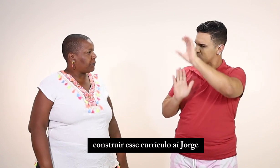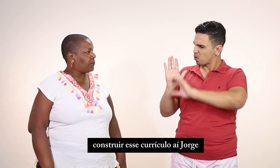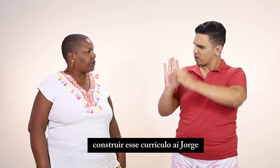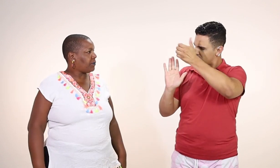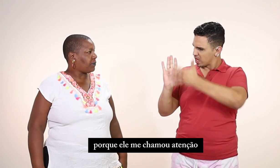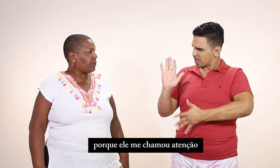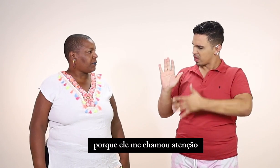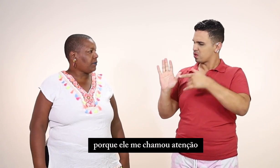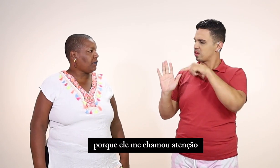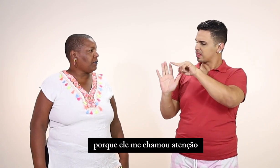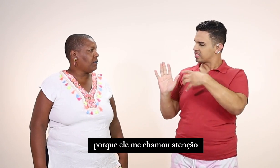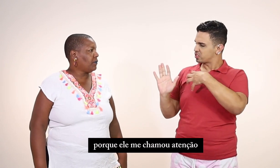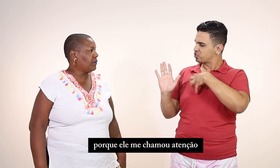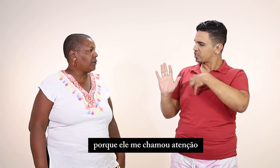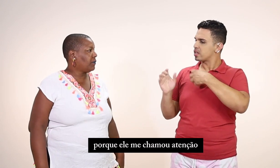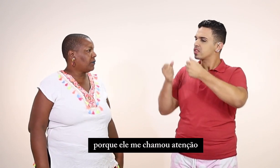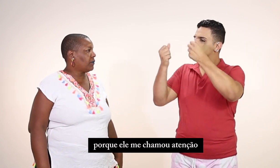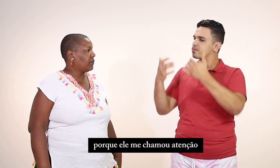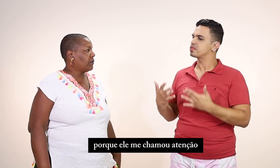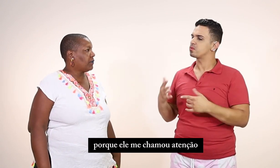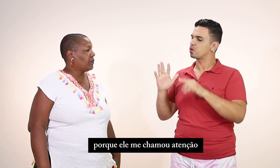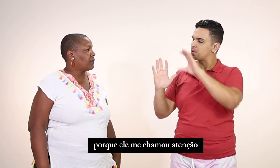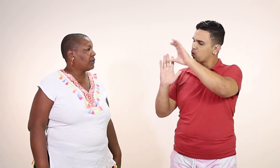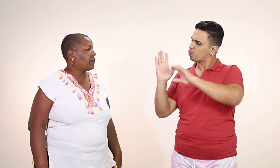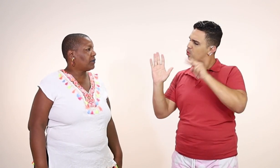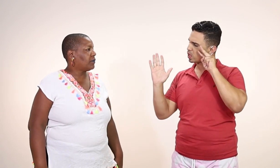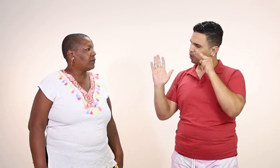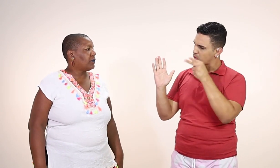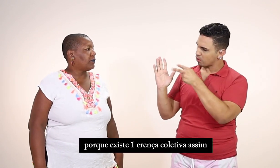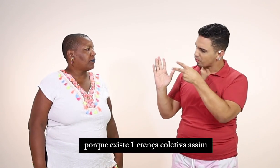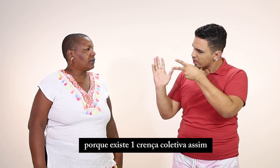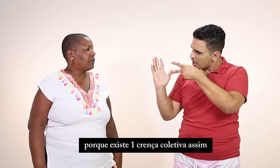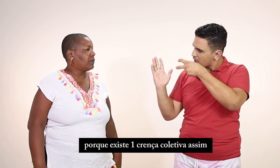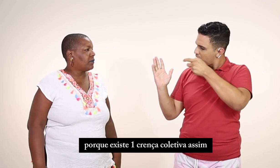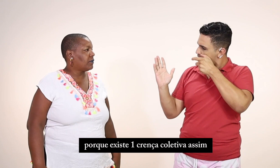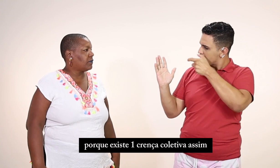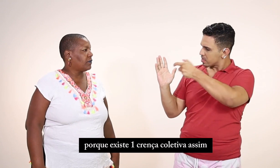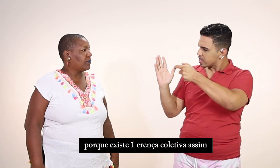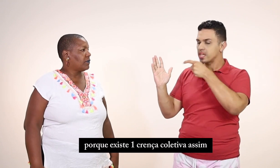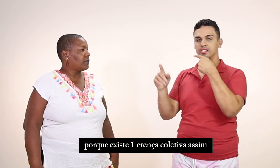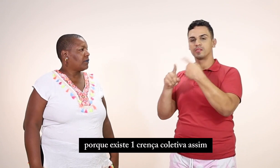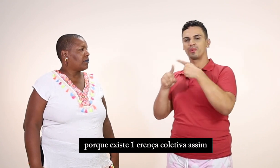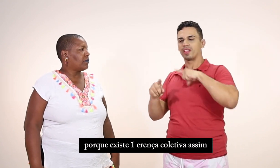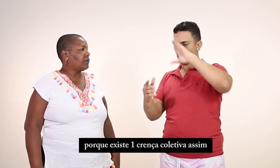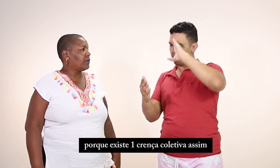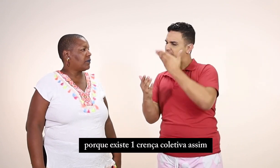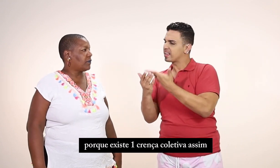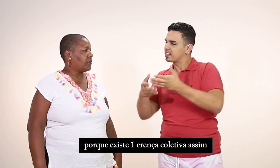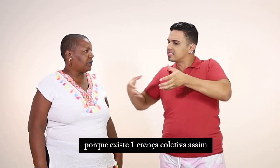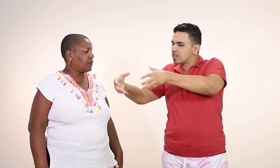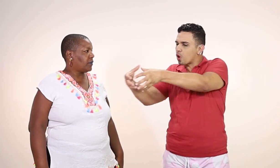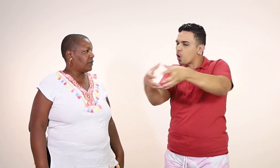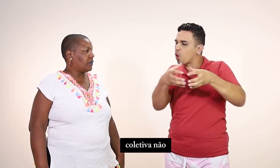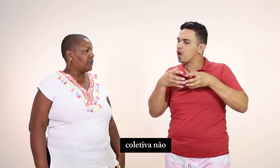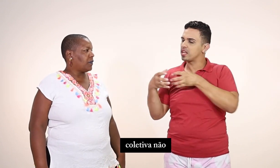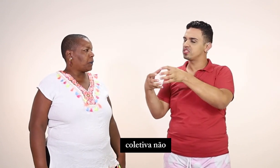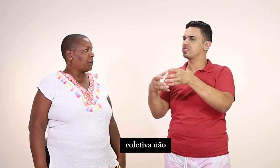Jorge, porque ele me chamou a atenção, porque existe uma crença coletiva, assim, coletiva não,